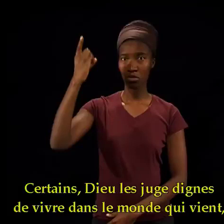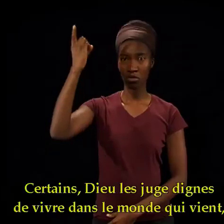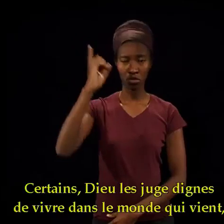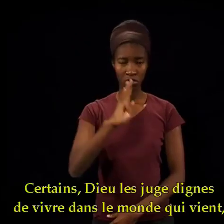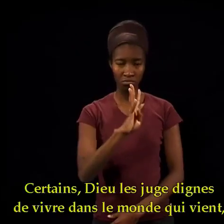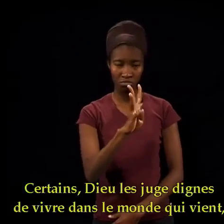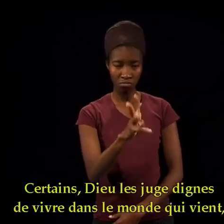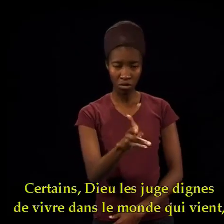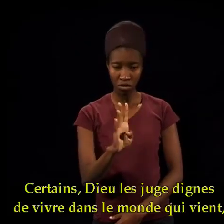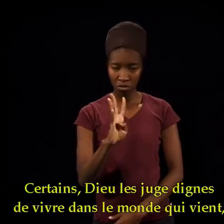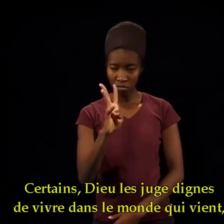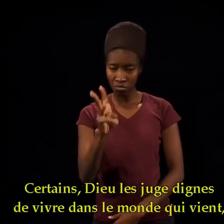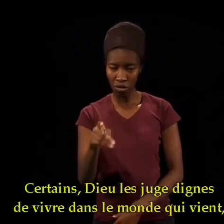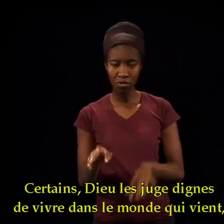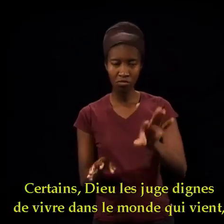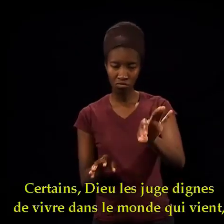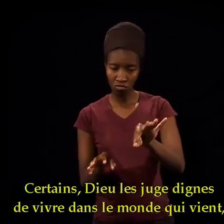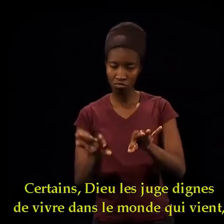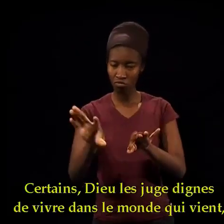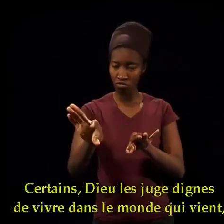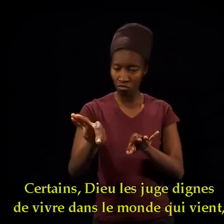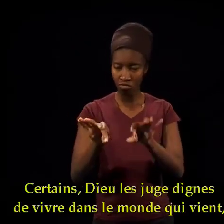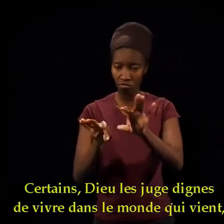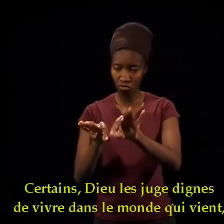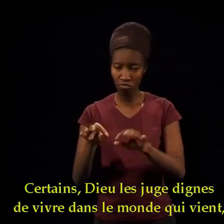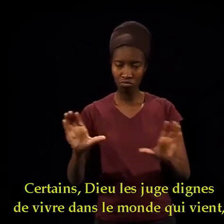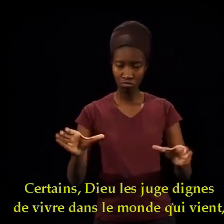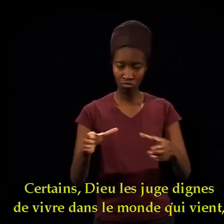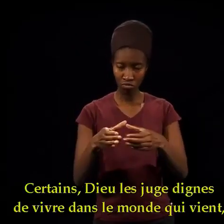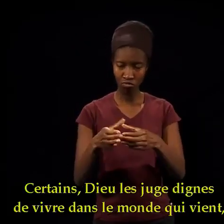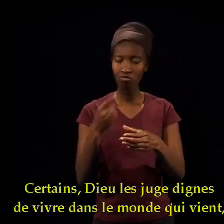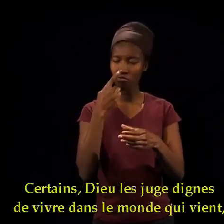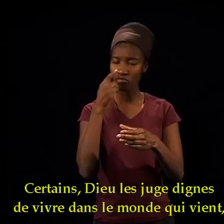Certains, Dieu les juge dignes de vivre dans le monde qui vient,